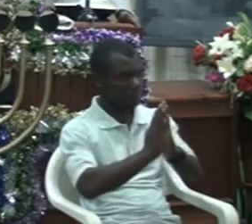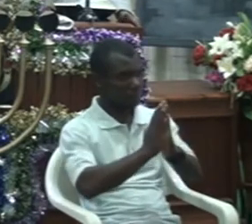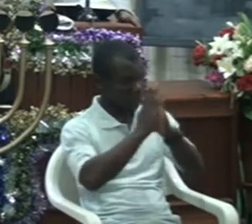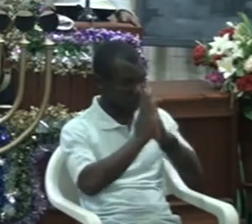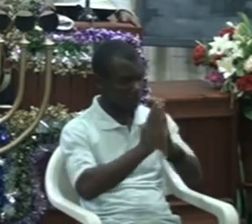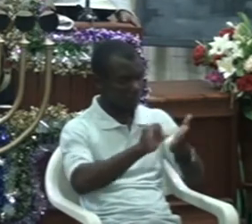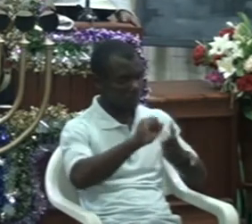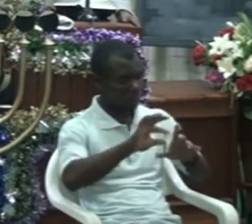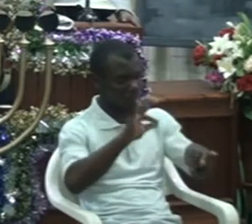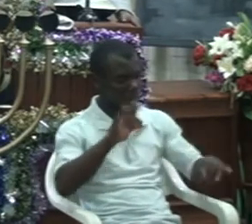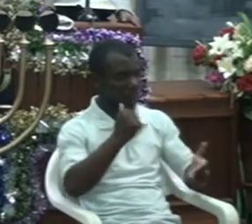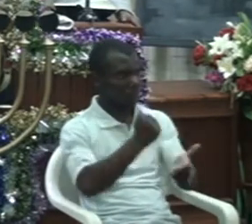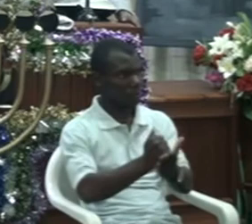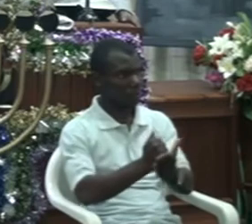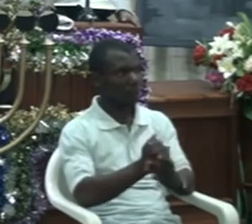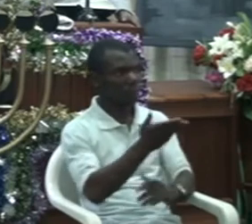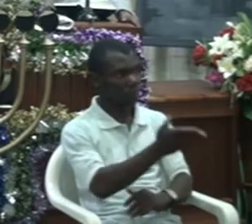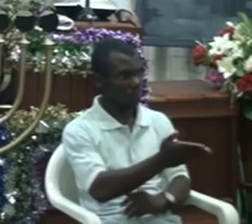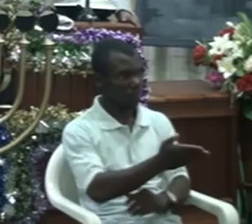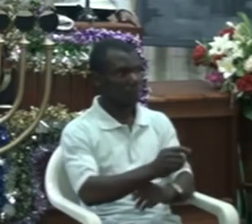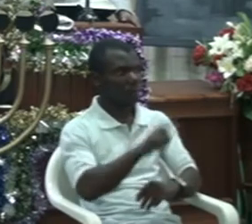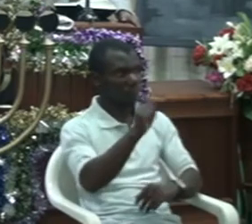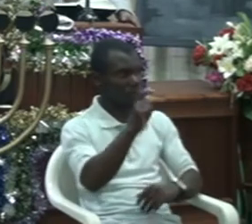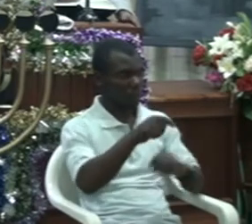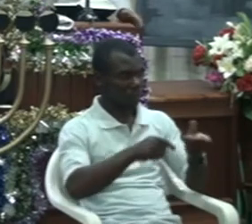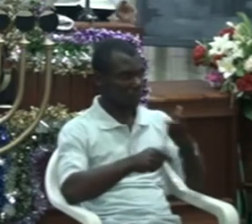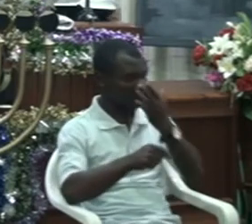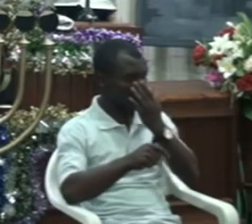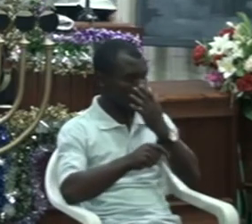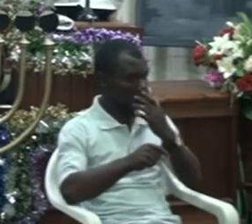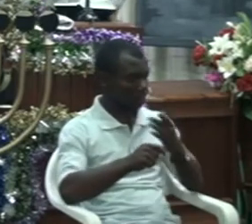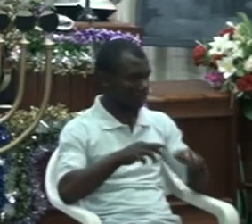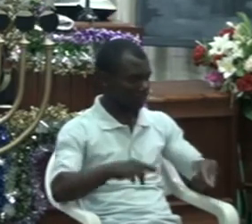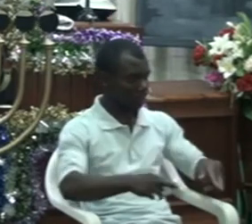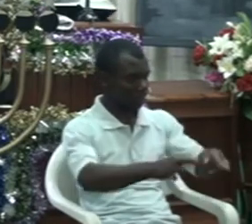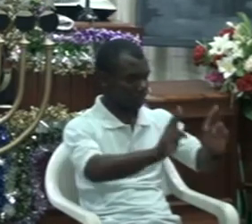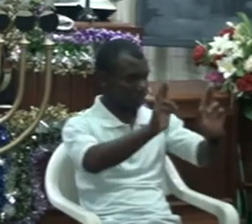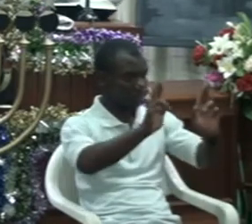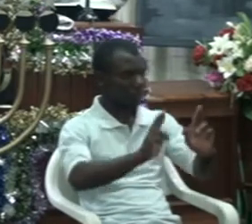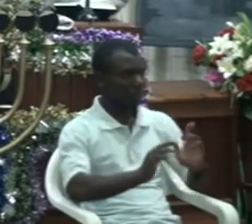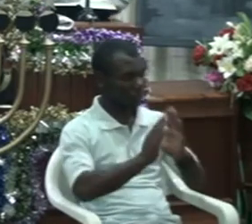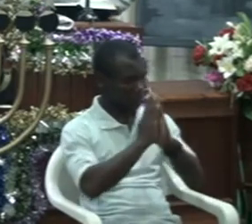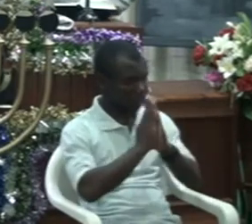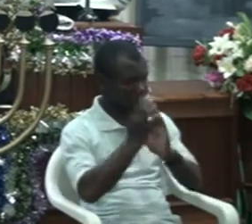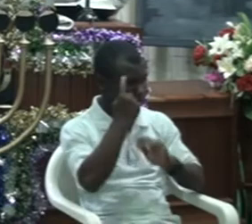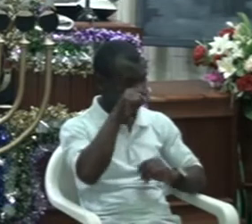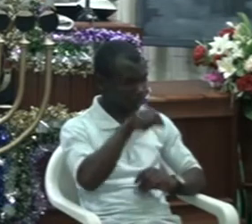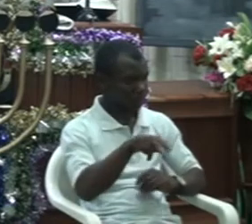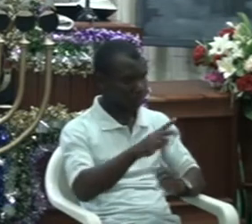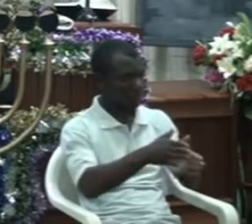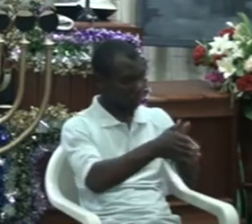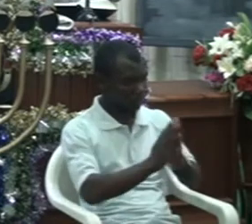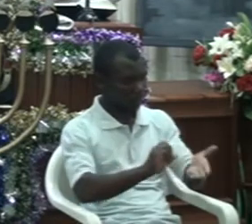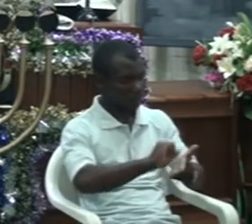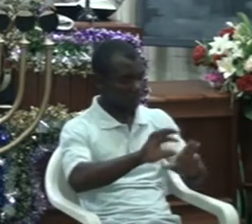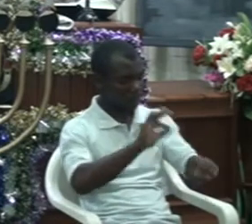Amen. C'est cela ce qu'il faut. La voix de la prière. Demandez